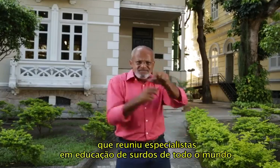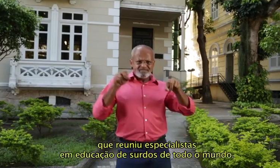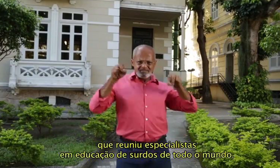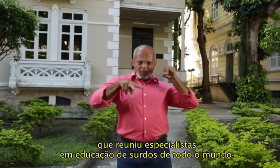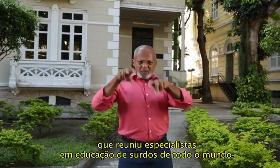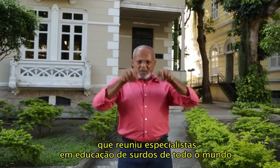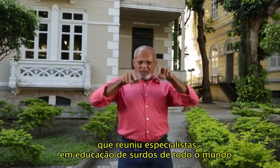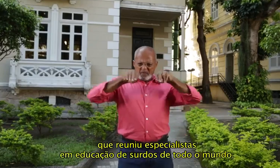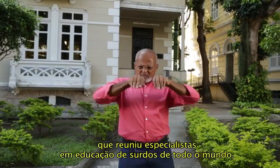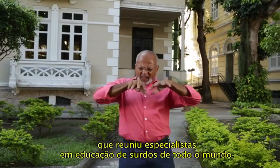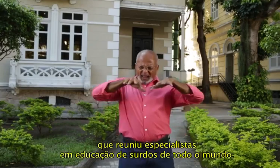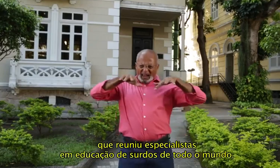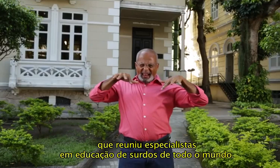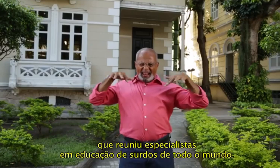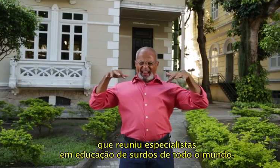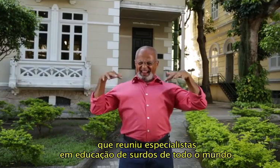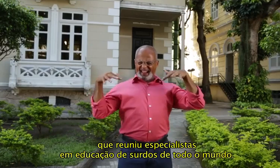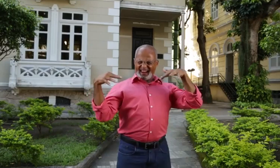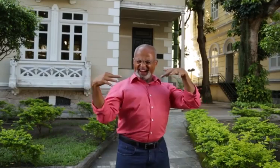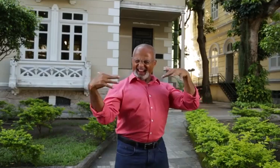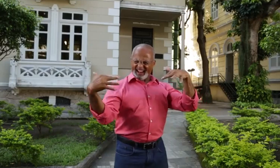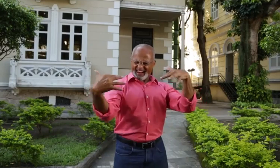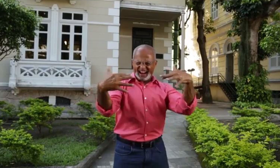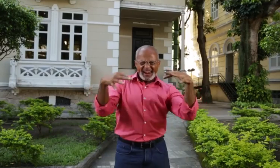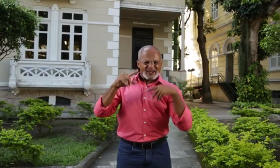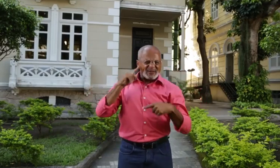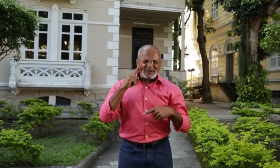de surdos de todo o mundo.